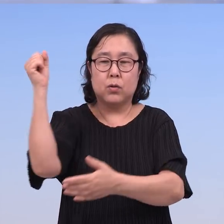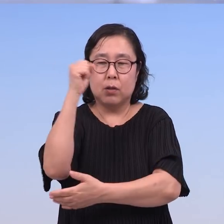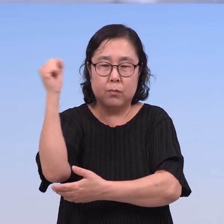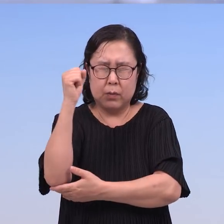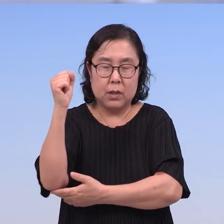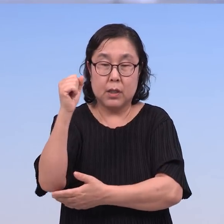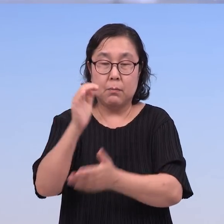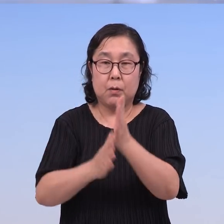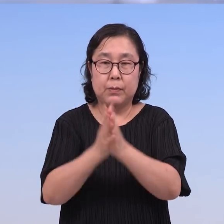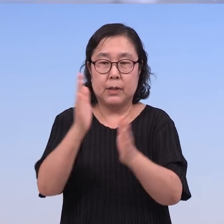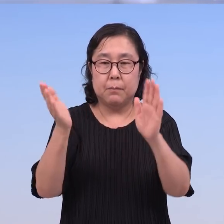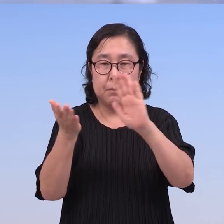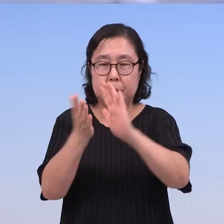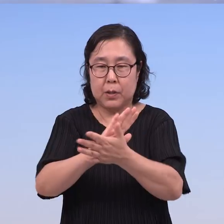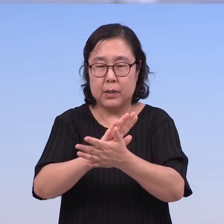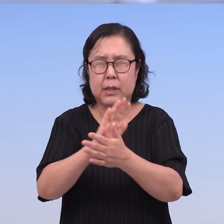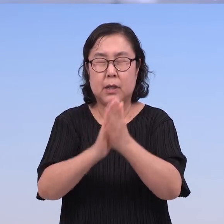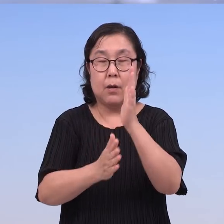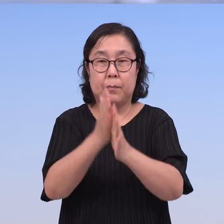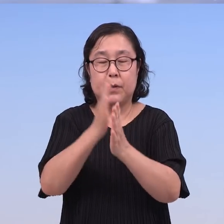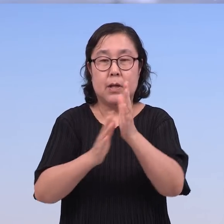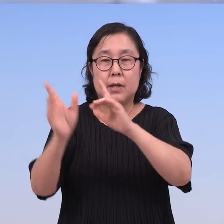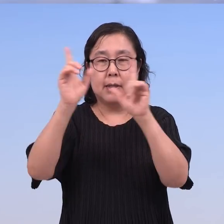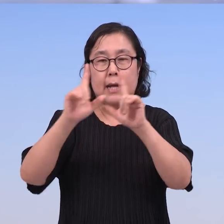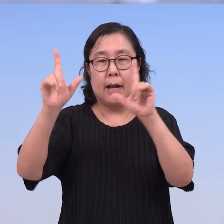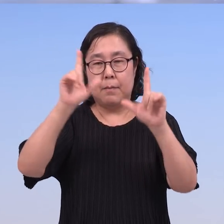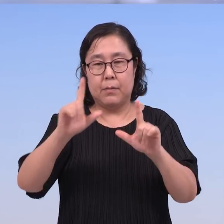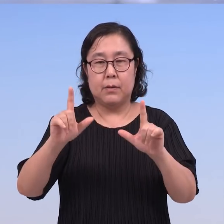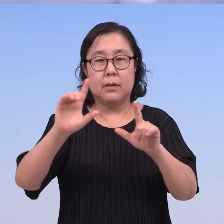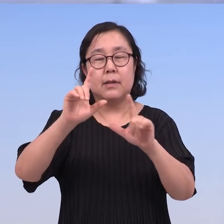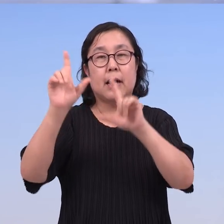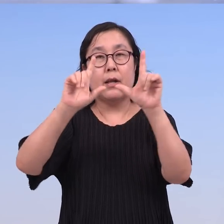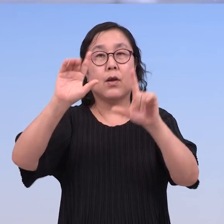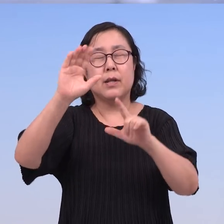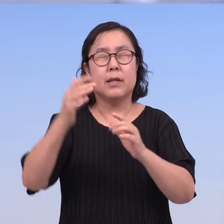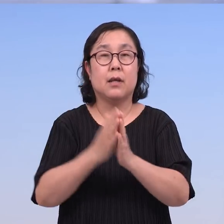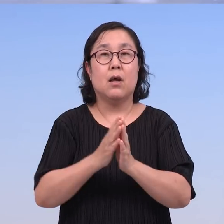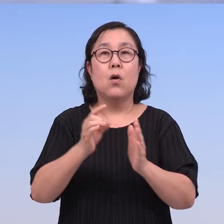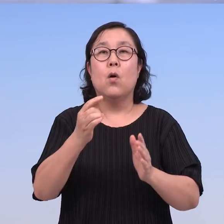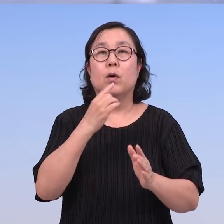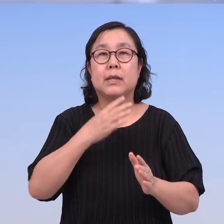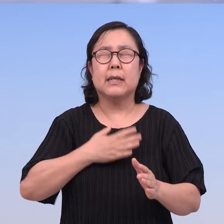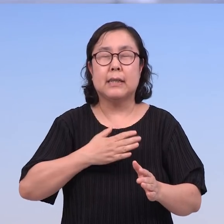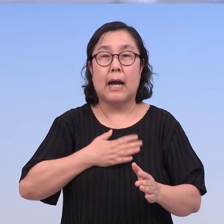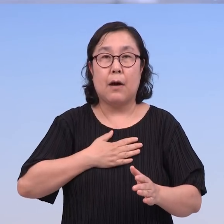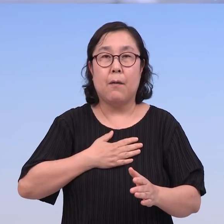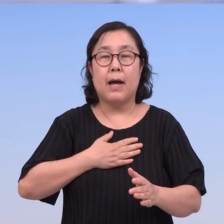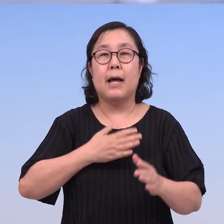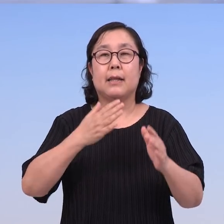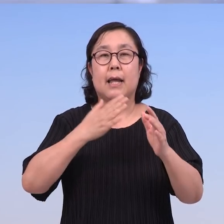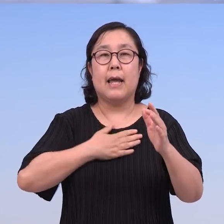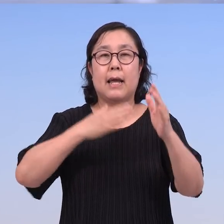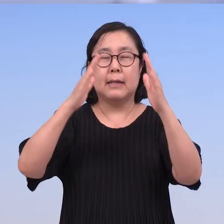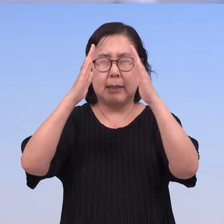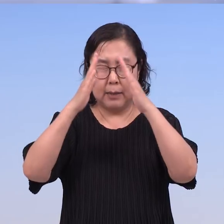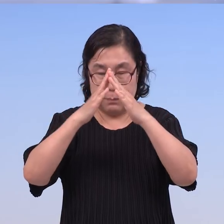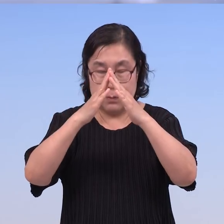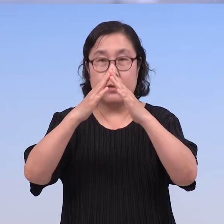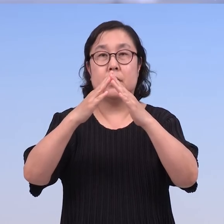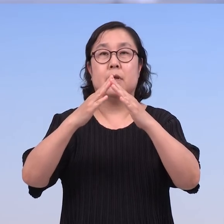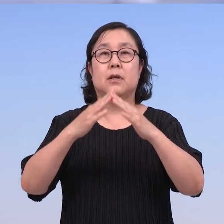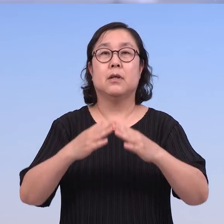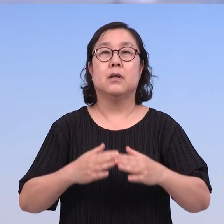살게 된 거 아닙니까? 한번 오늘 저를 따라 한번 선포해 보시기 바랍니다. 오직 나와 내 집은,